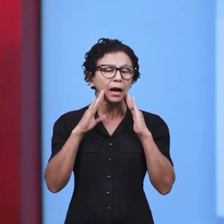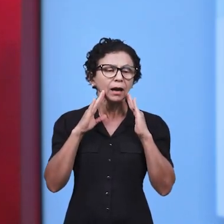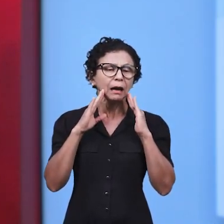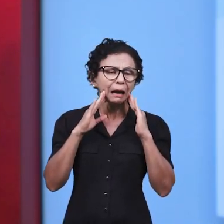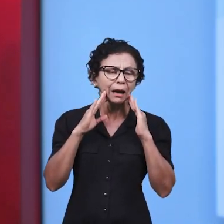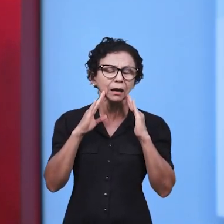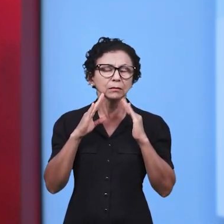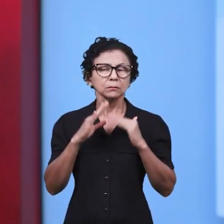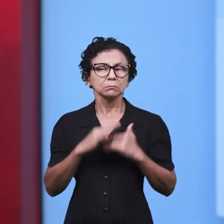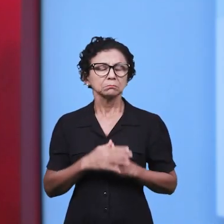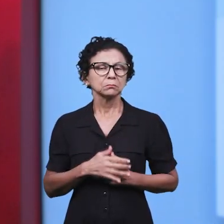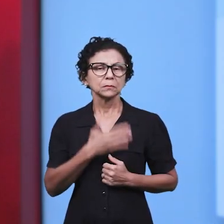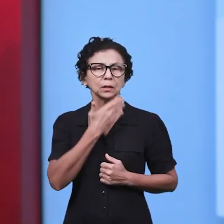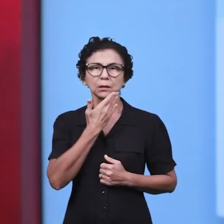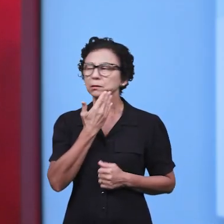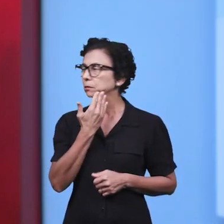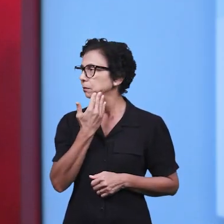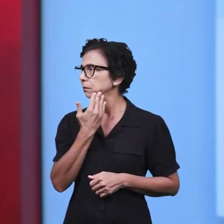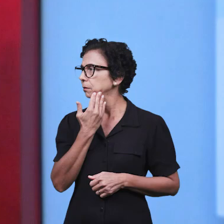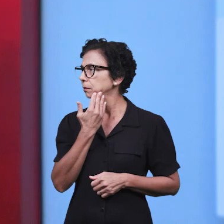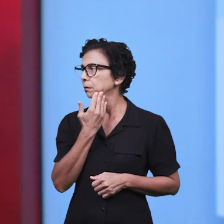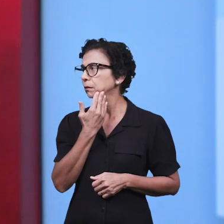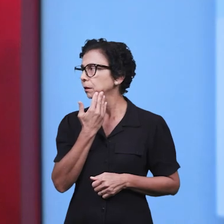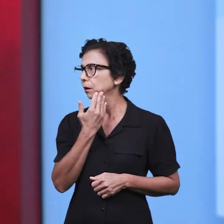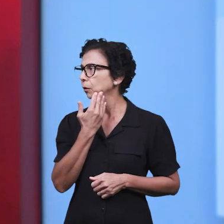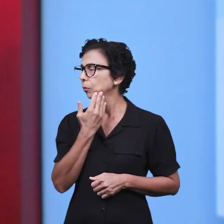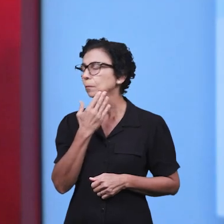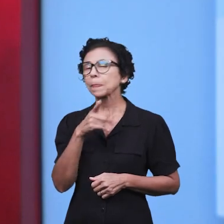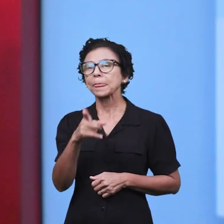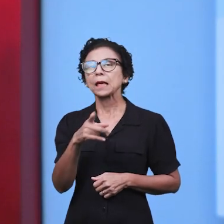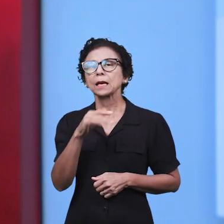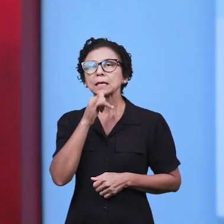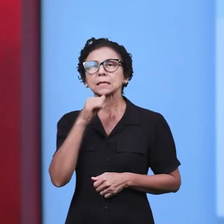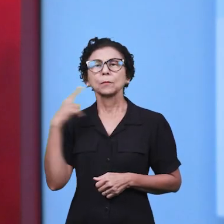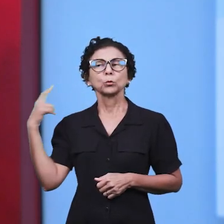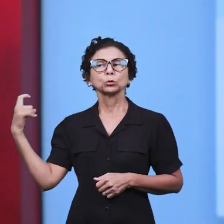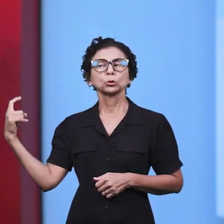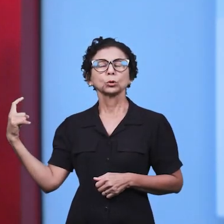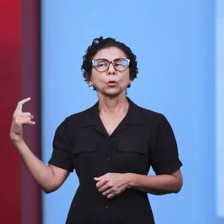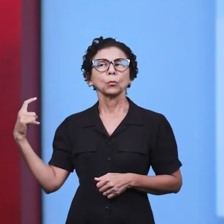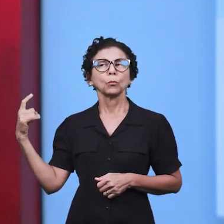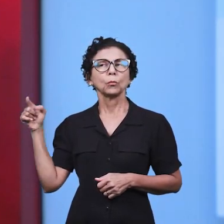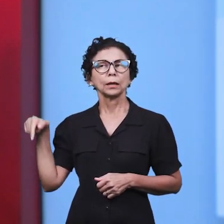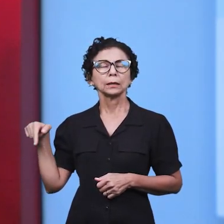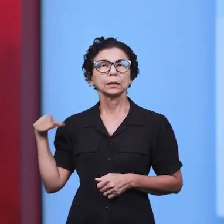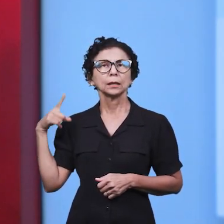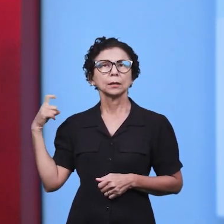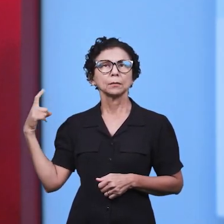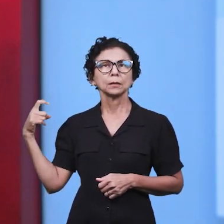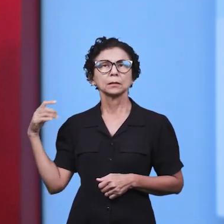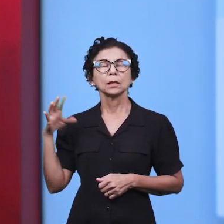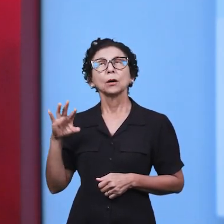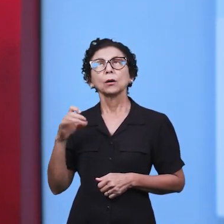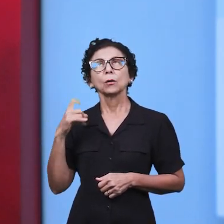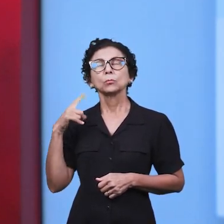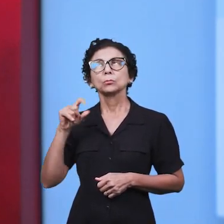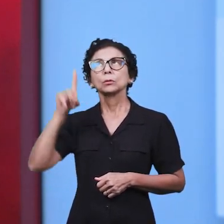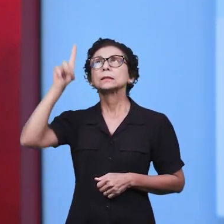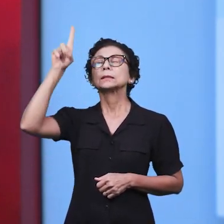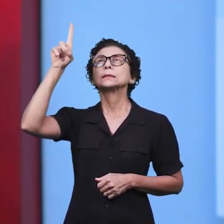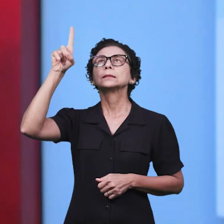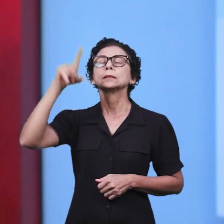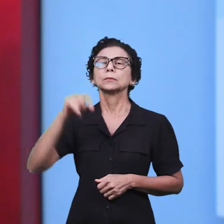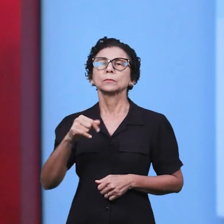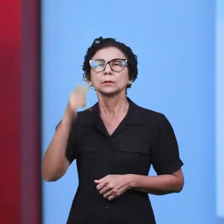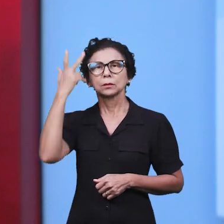ele não vira o rosto para a fonte sonora. Por exemplo, começou a fazer um som vindo de cima, a criança